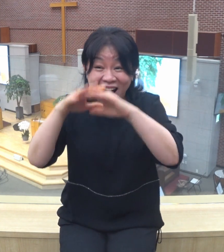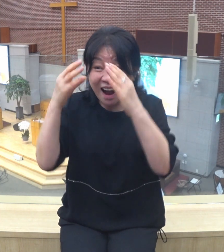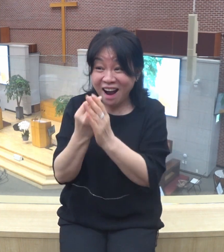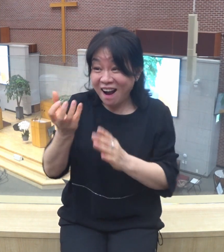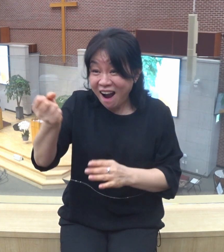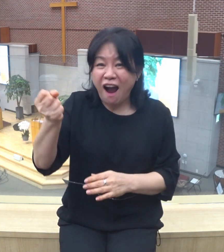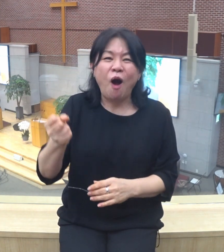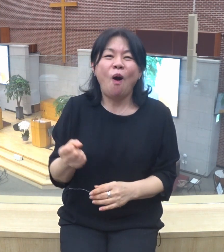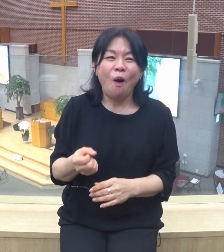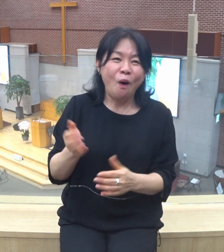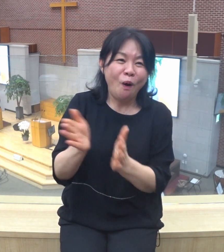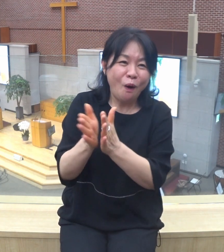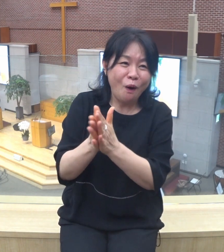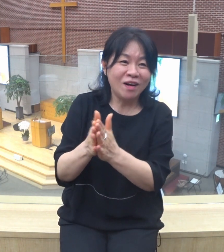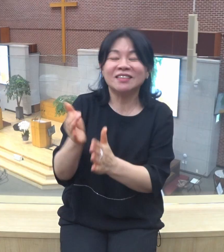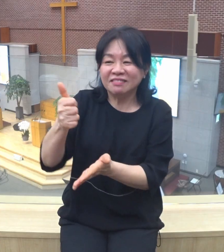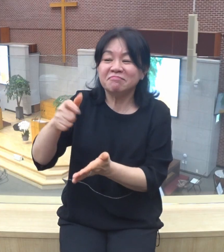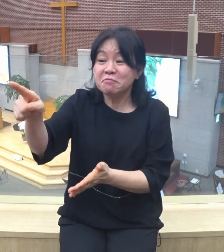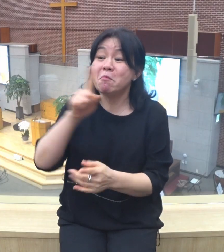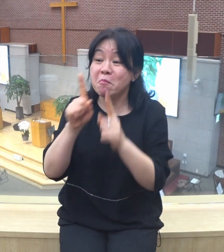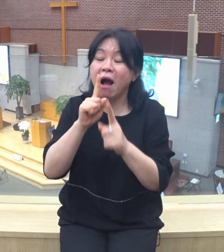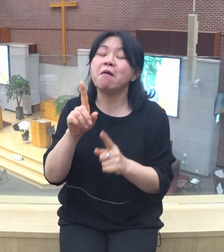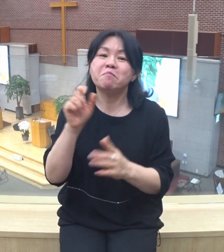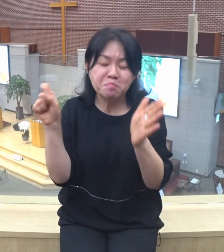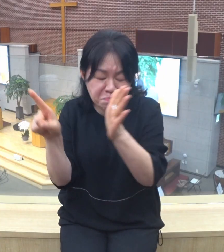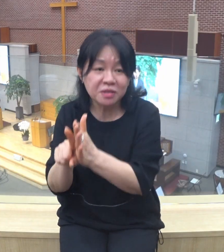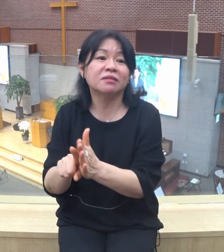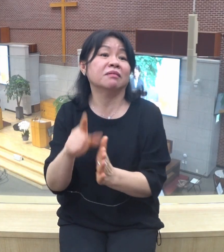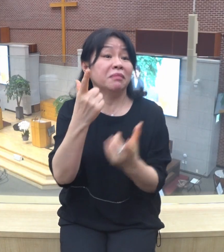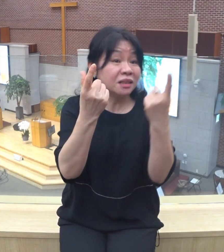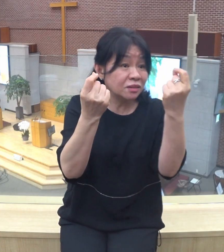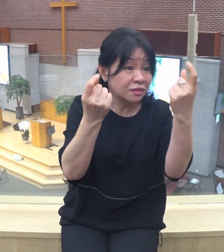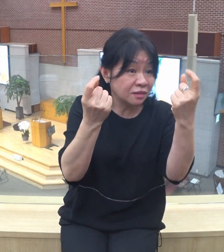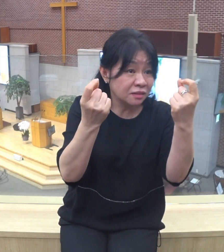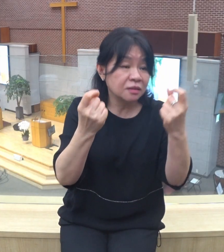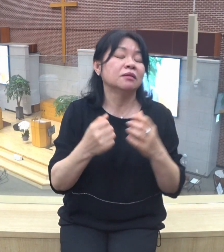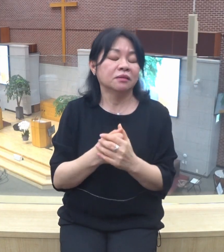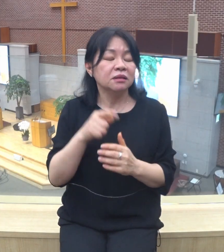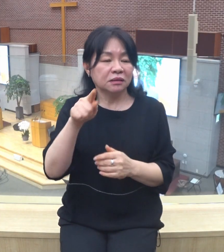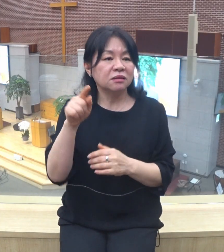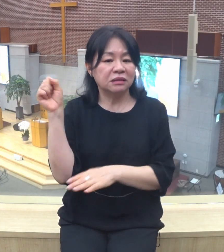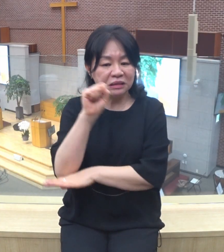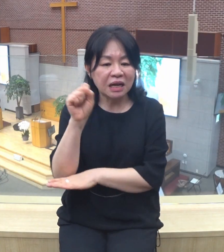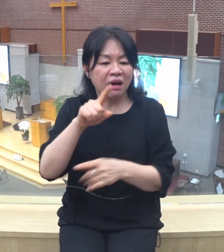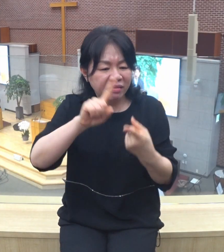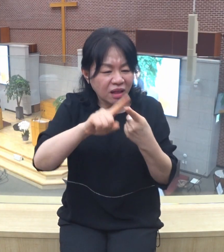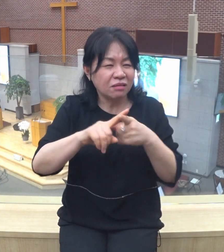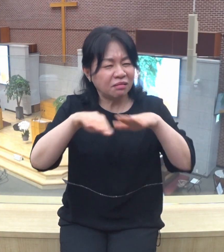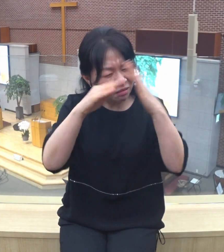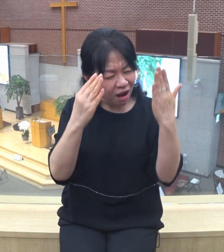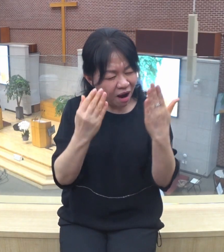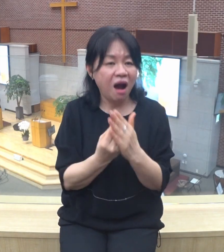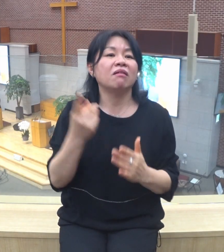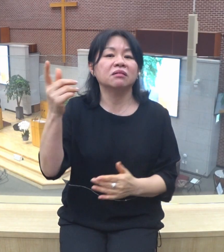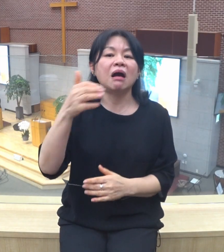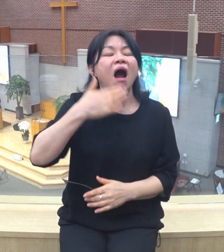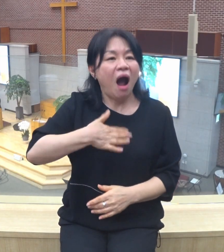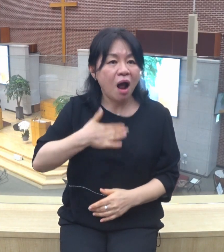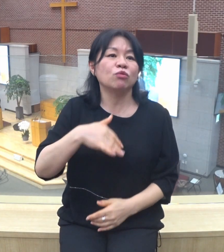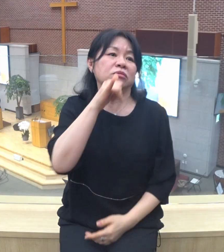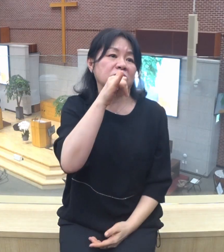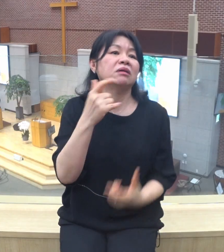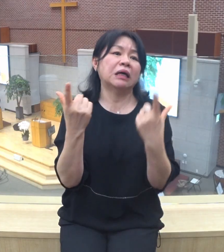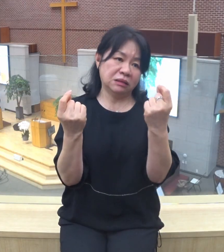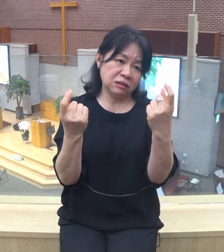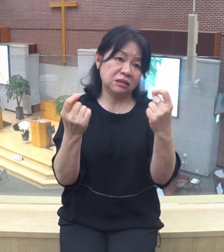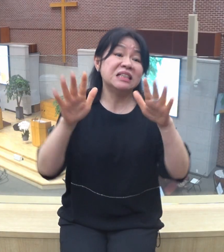차 중에 연비가 가장 좋습니다. 네, 그러니 그분은 이 차를 잘 알고 있는 분이죠. 자,